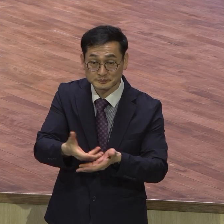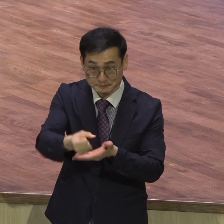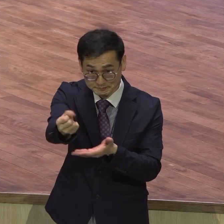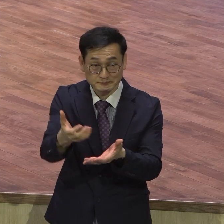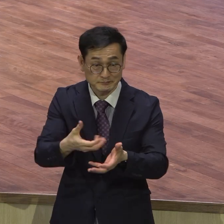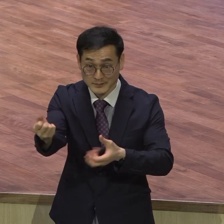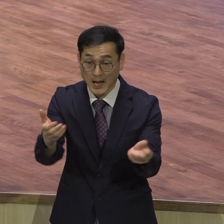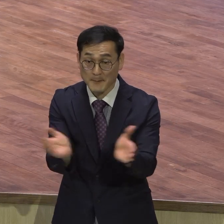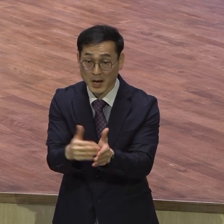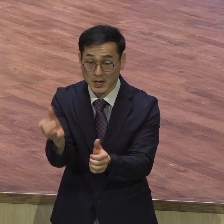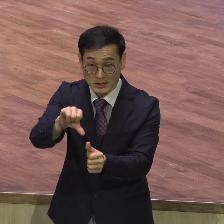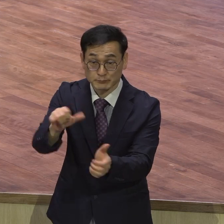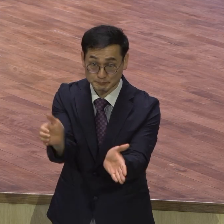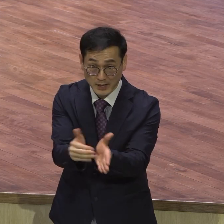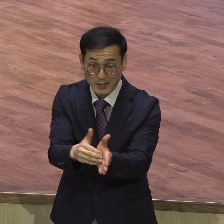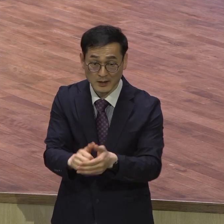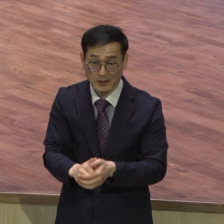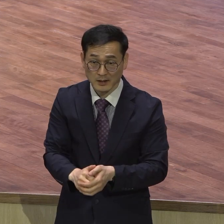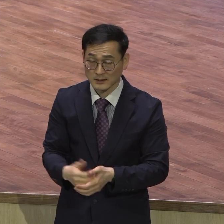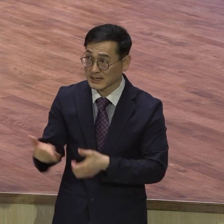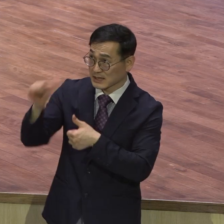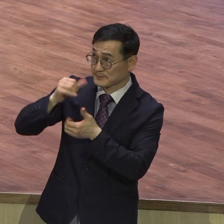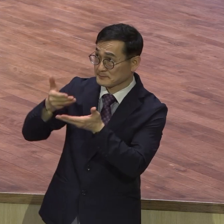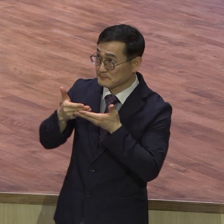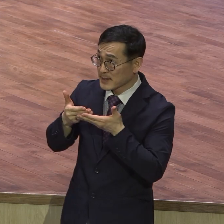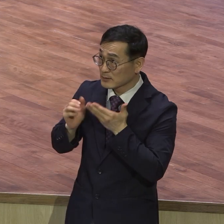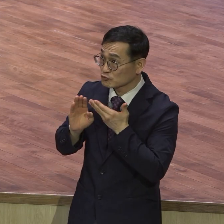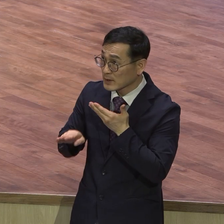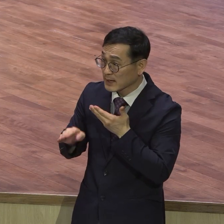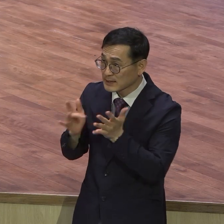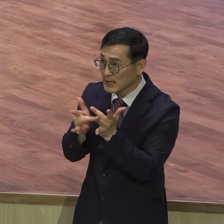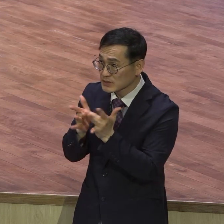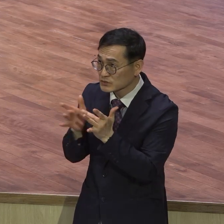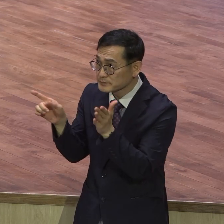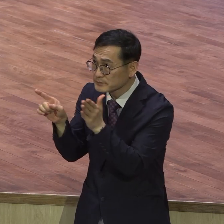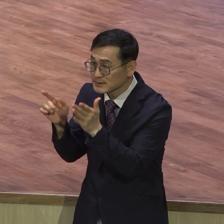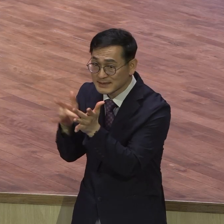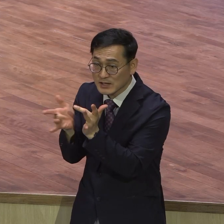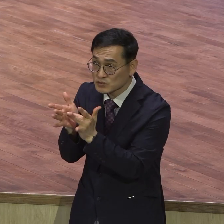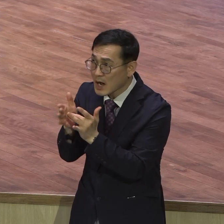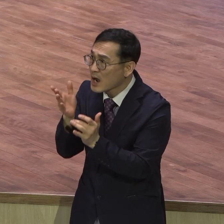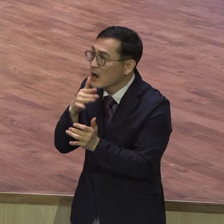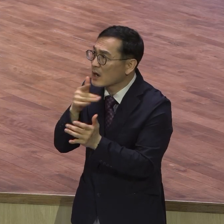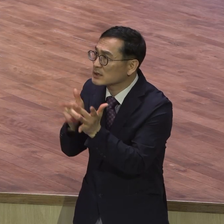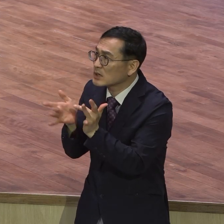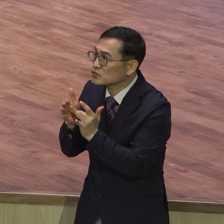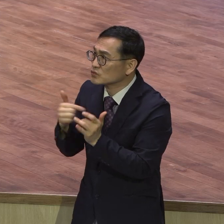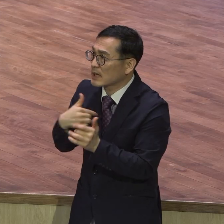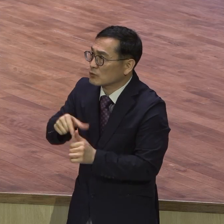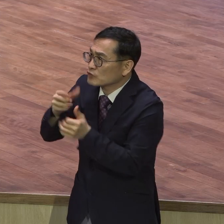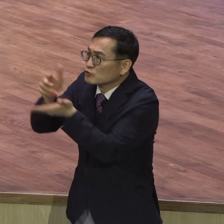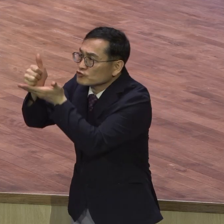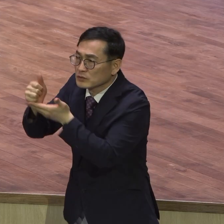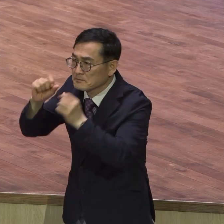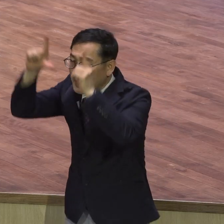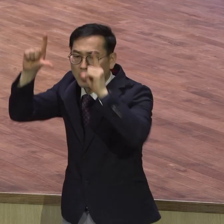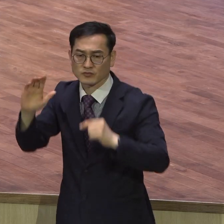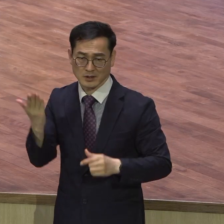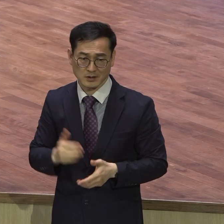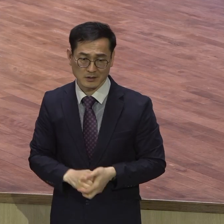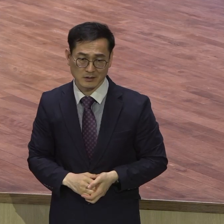성령이 아니고는 예수를 주라고 시험 못한다 그랬어요. 여러분이 스스로 생각할 때 나는 뭐 나는 믿음도